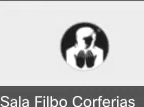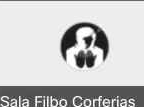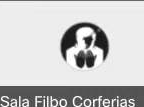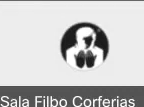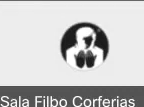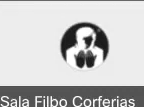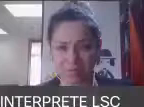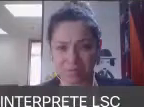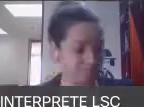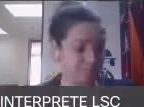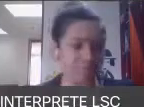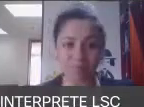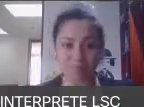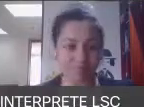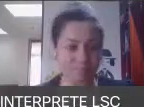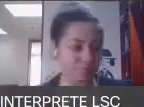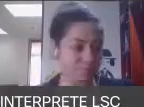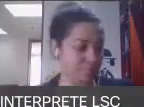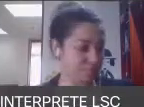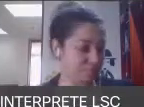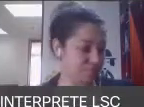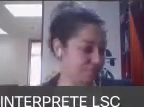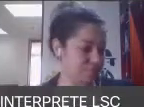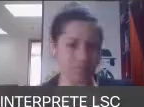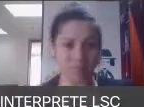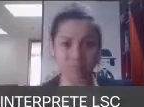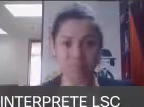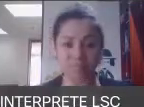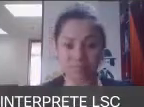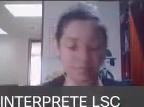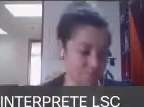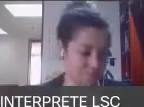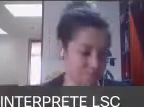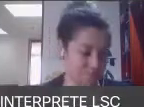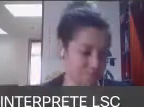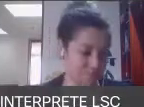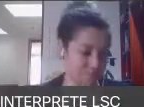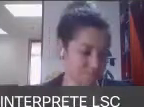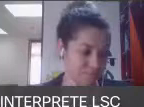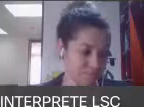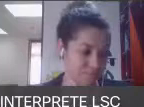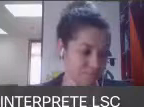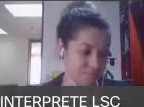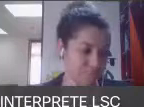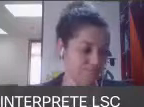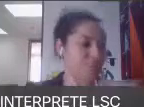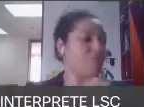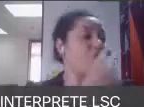No, habla más, no, no, tú nos escuchas, Cindy, habla un poquito más duro, porfa.